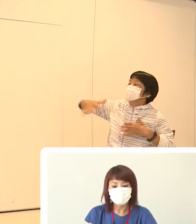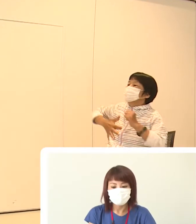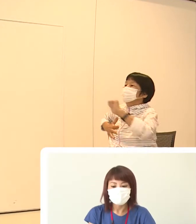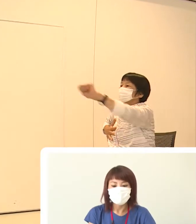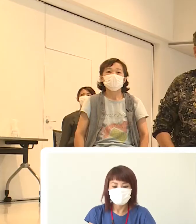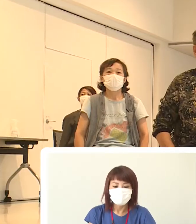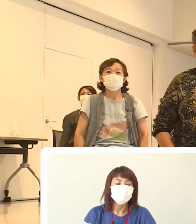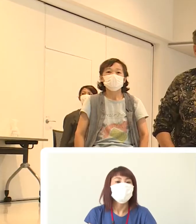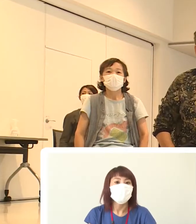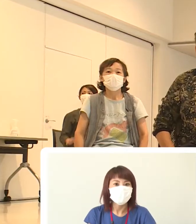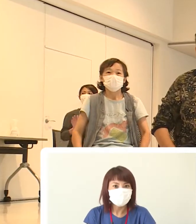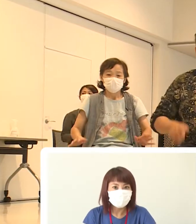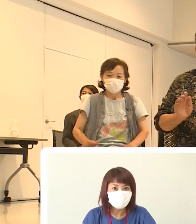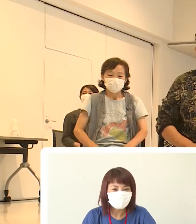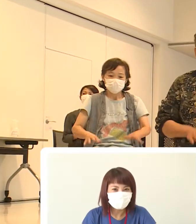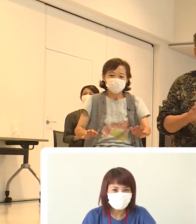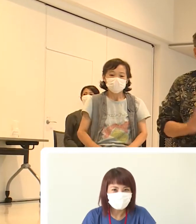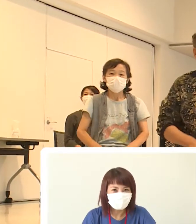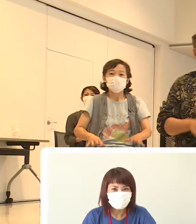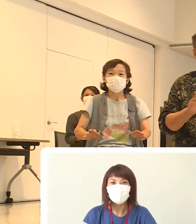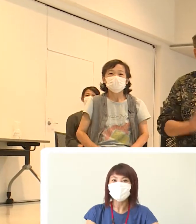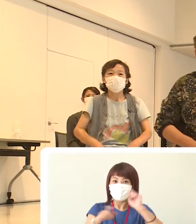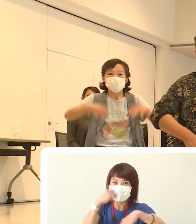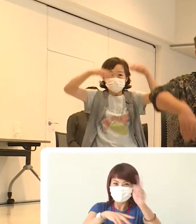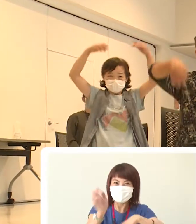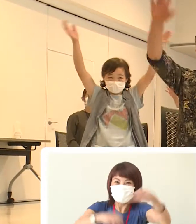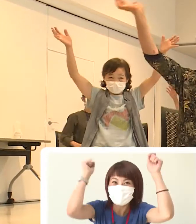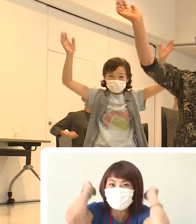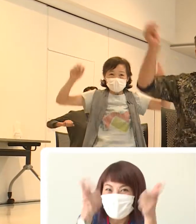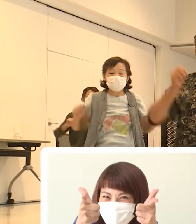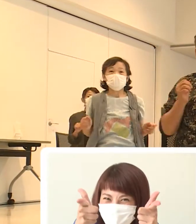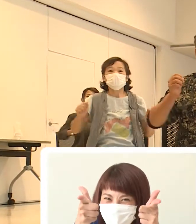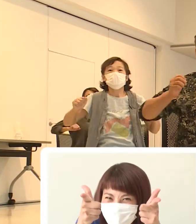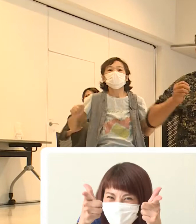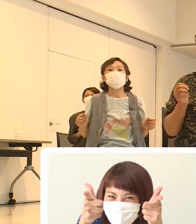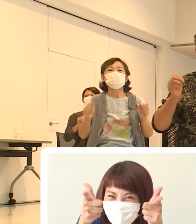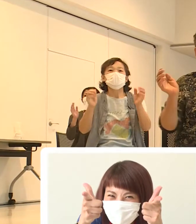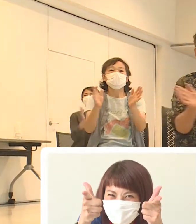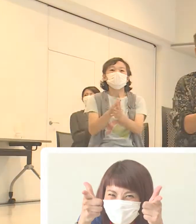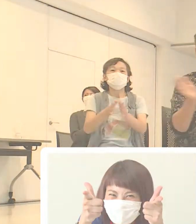維持するためにも体力づくりをすることも生き生きポイントです。